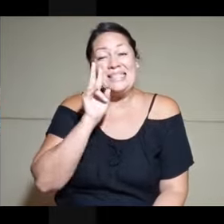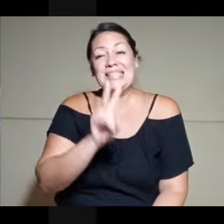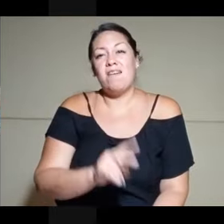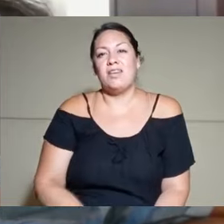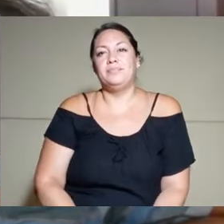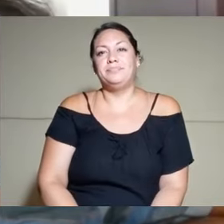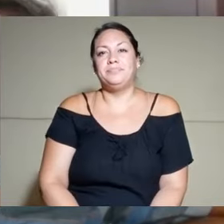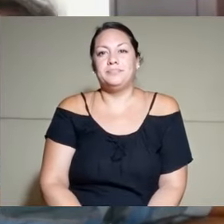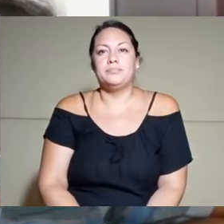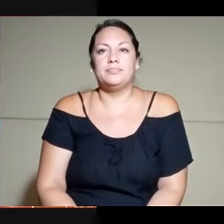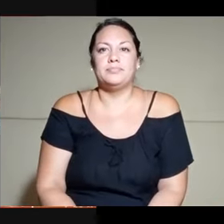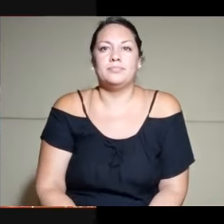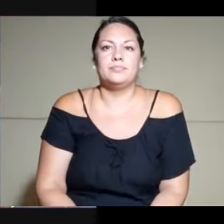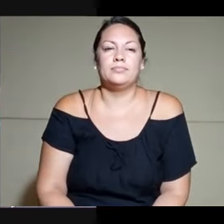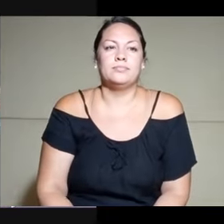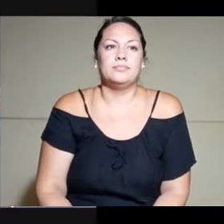¿La ven ahí en la presentación?